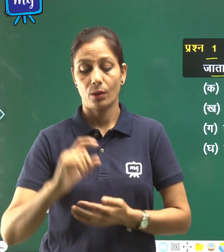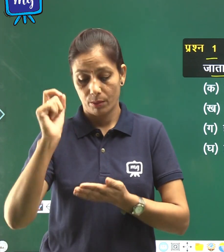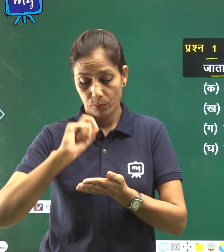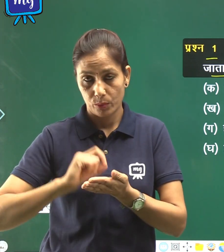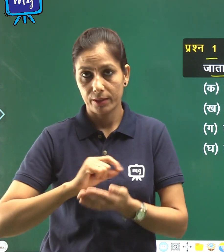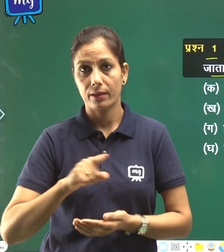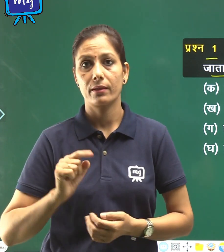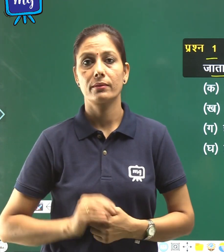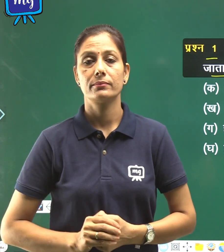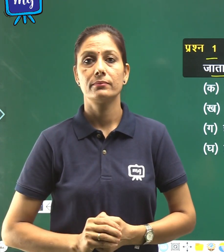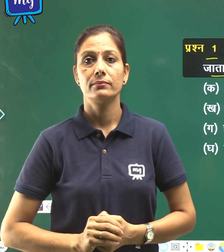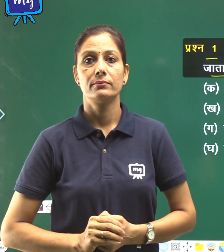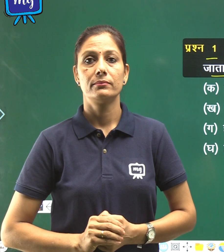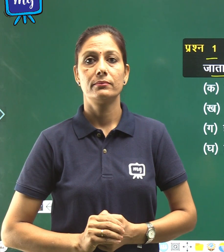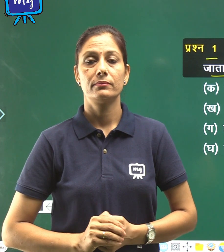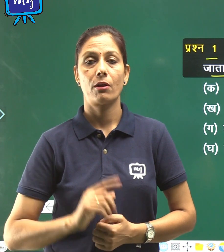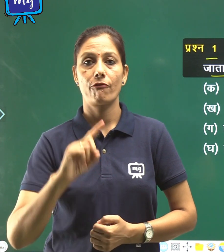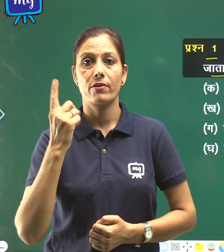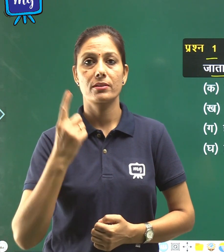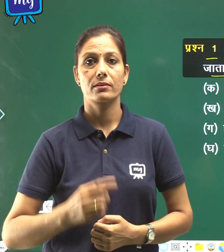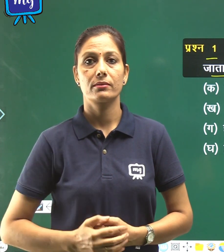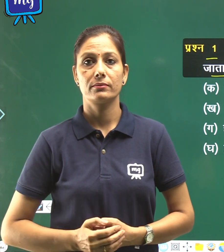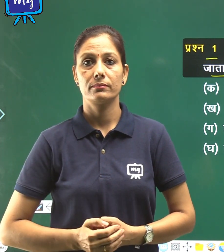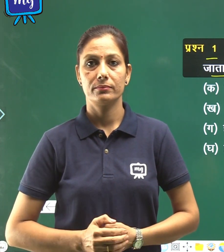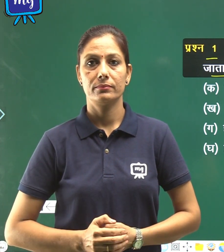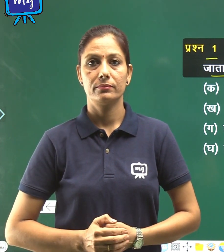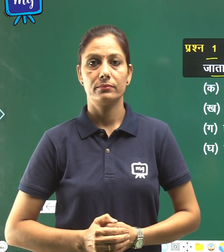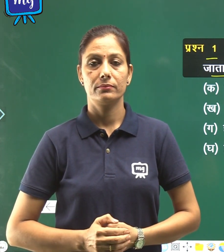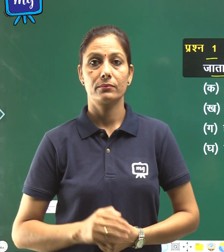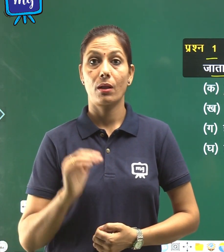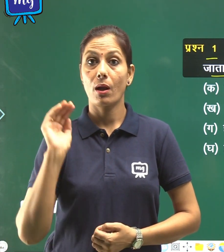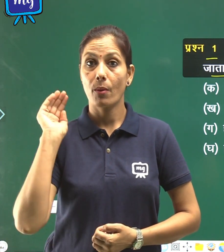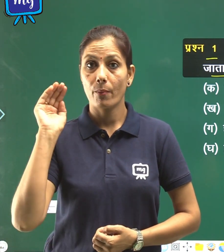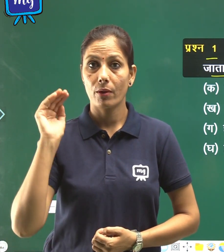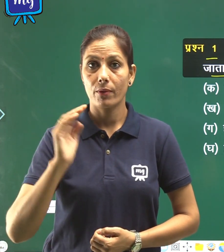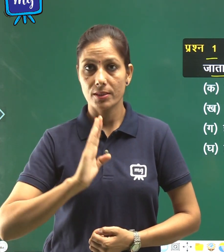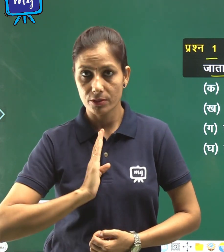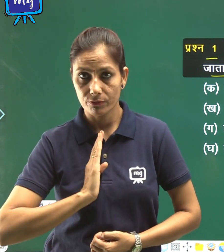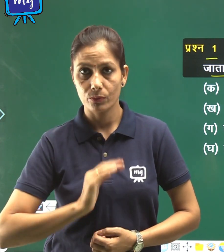आपको लिखना है। पहला भगवान शिव को,